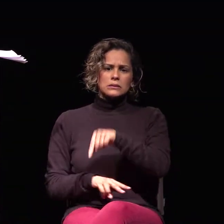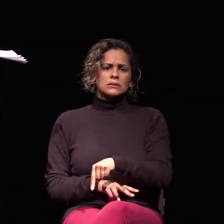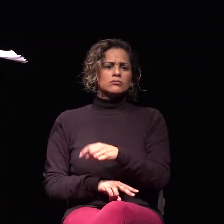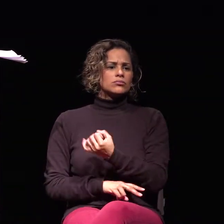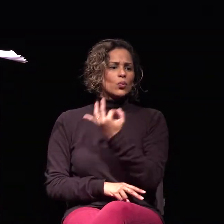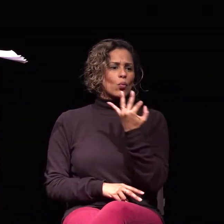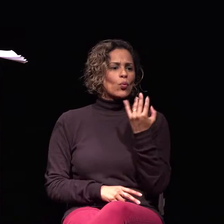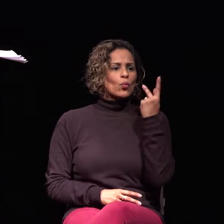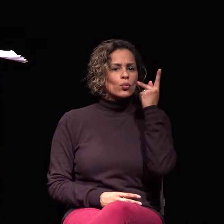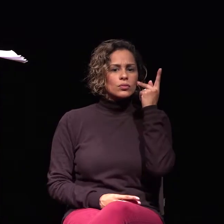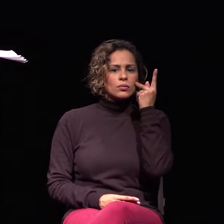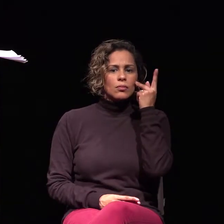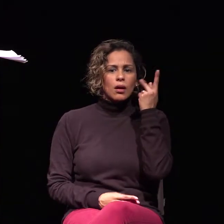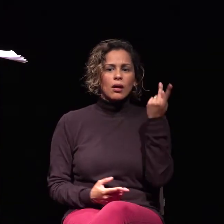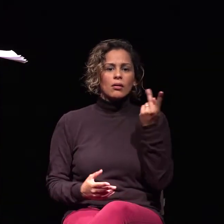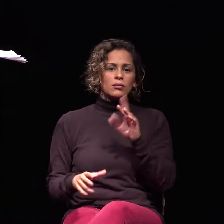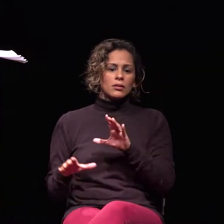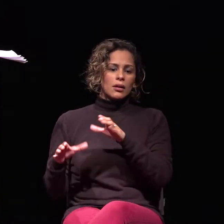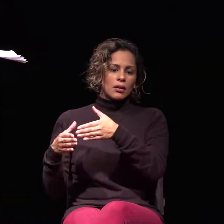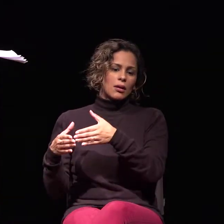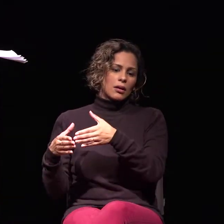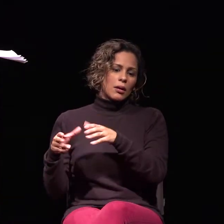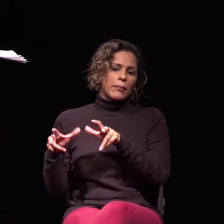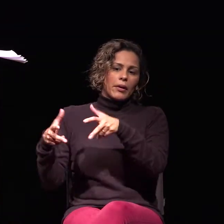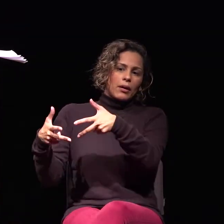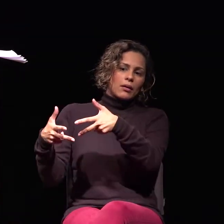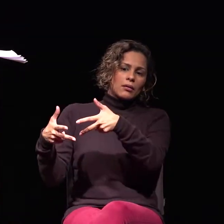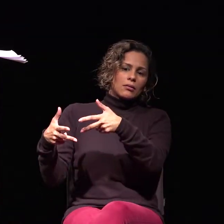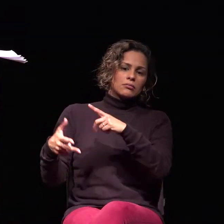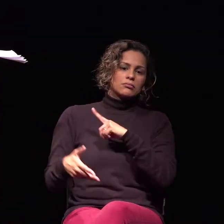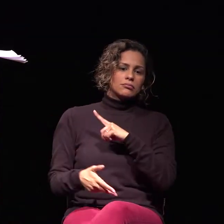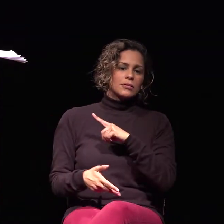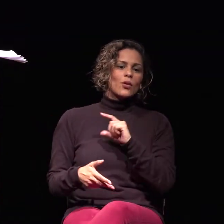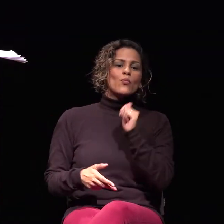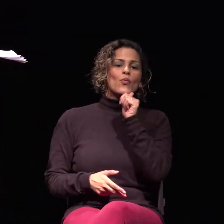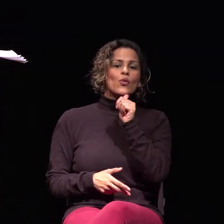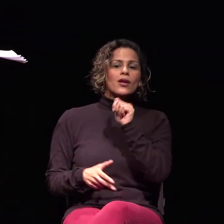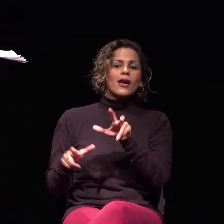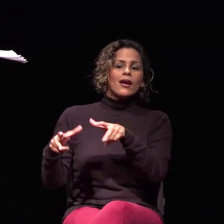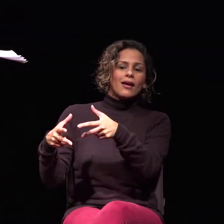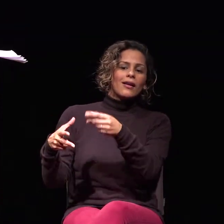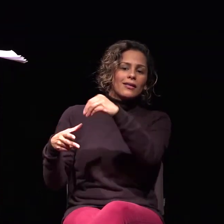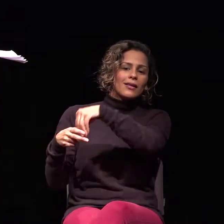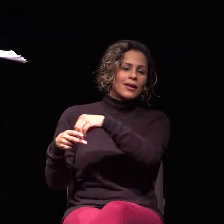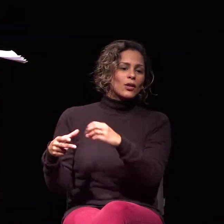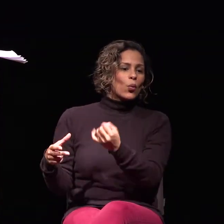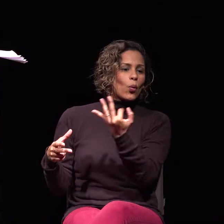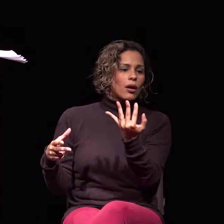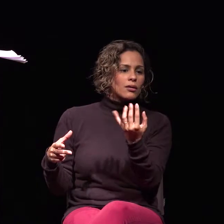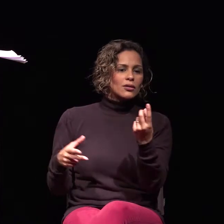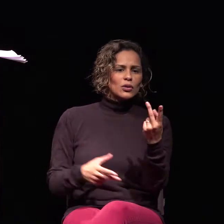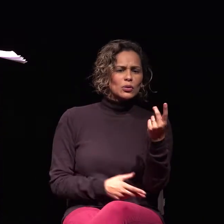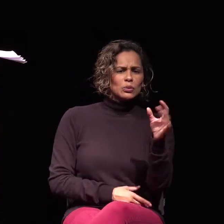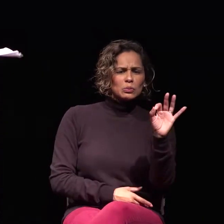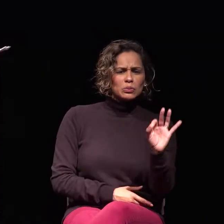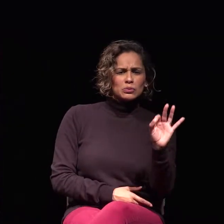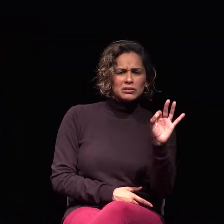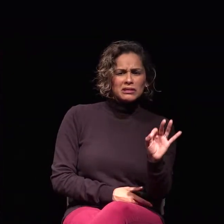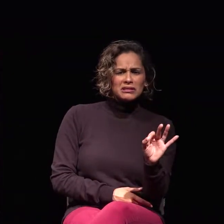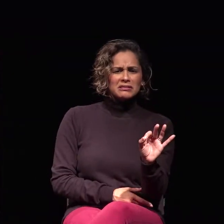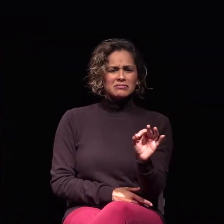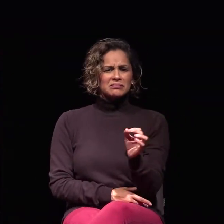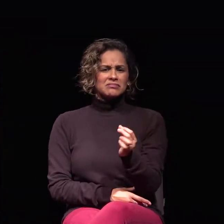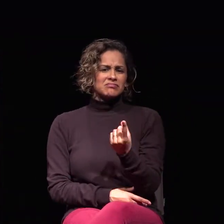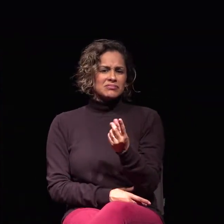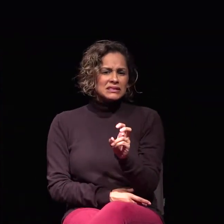tem aqui na Câmara Municipal? Tem 10%, 12%, 15%, não passa disso, né? Então,